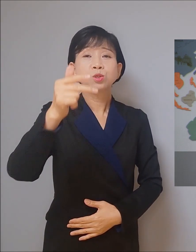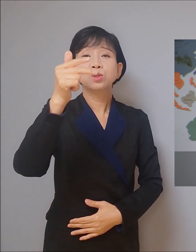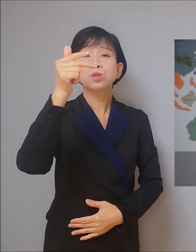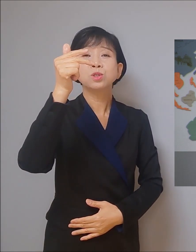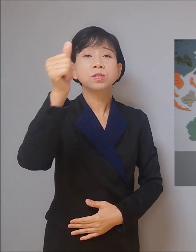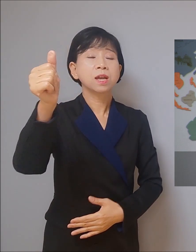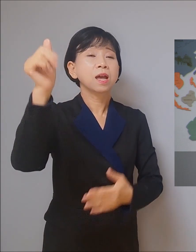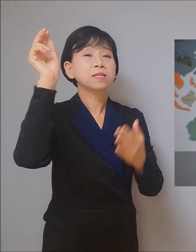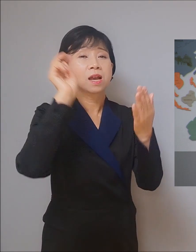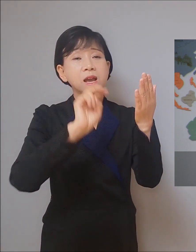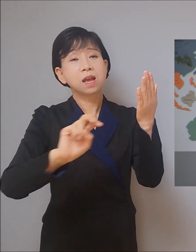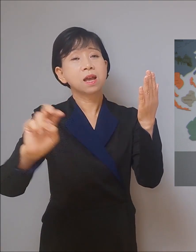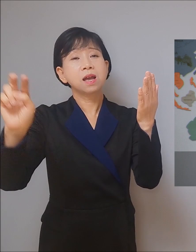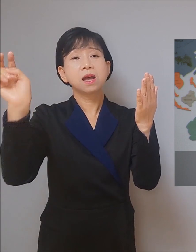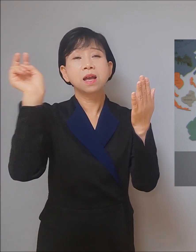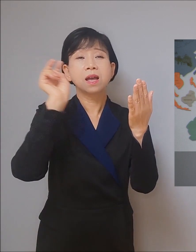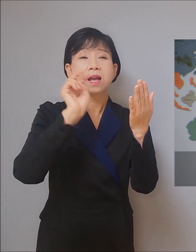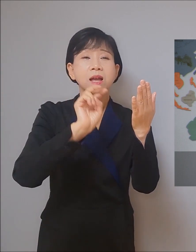찬양 주